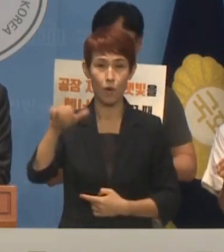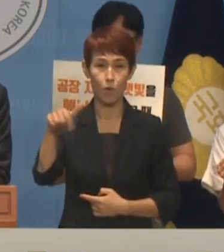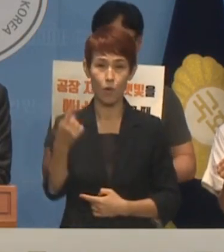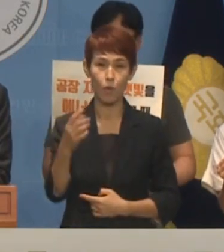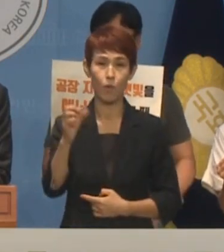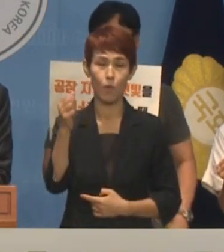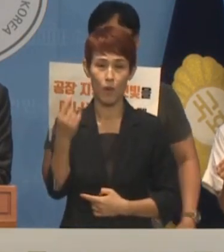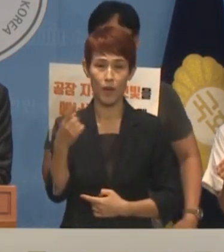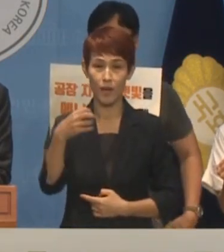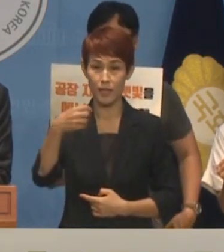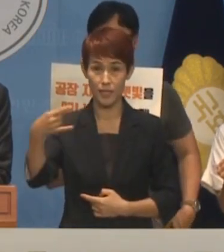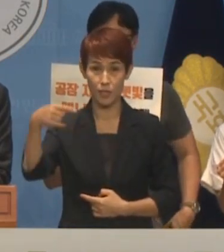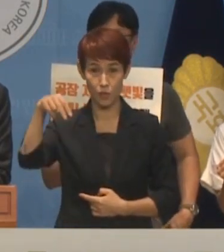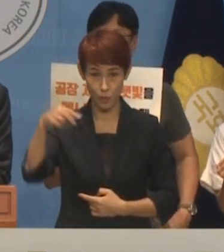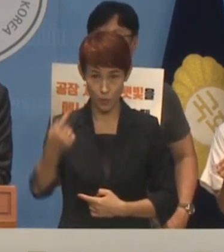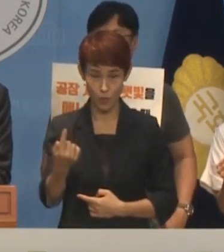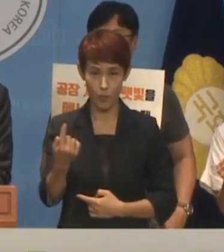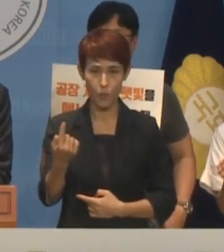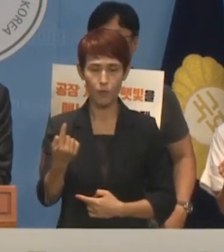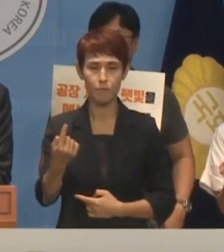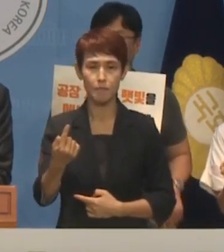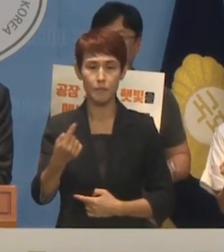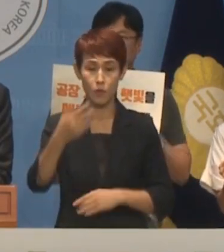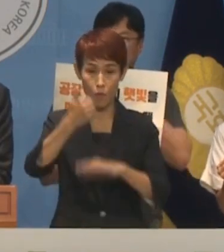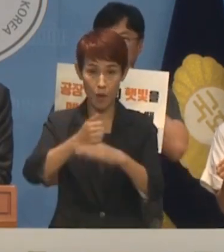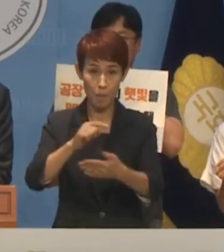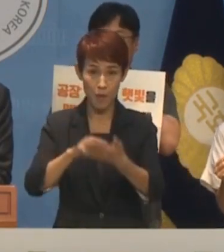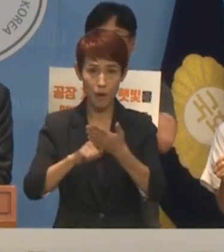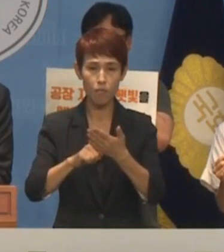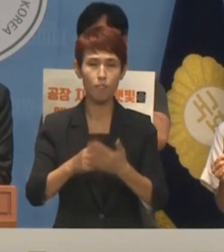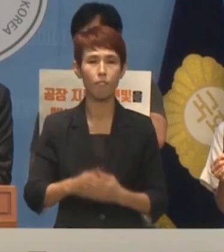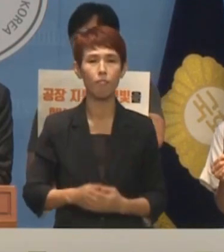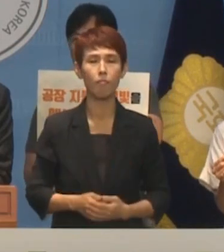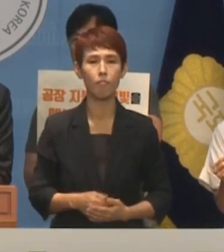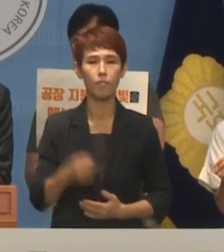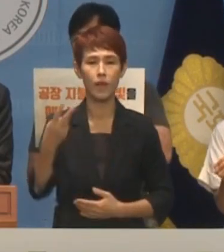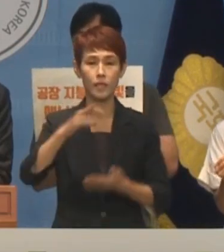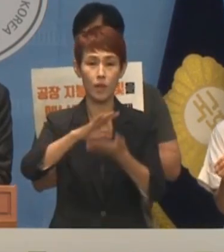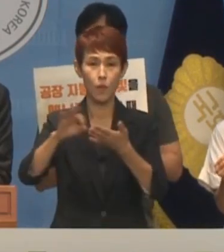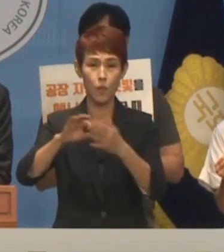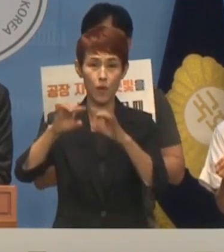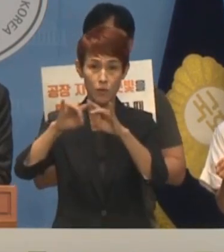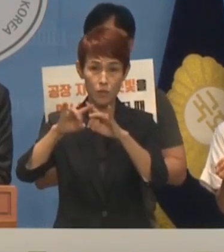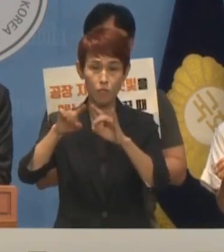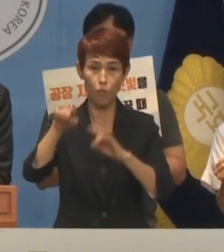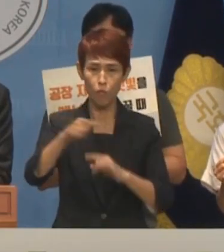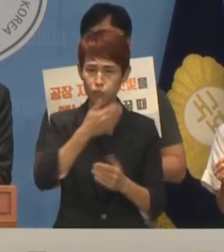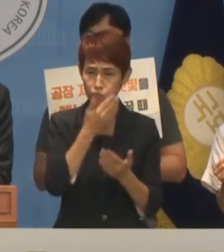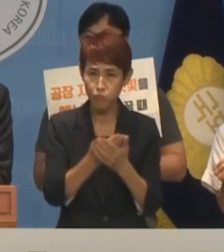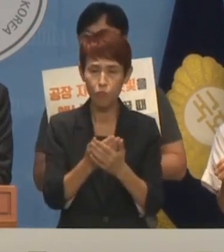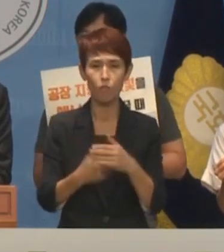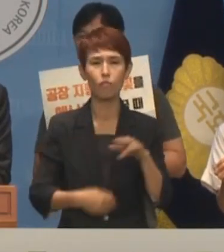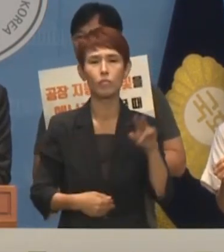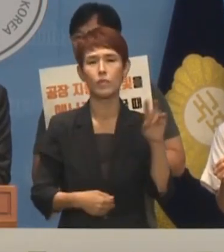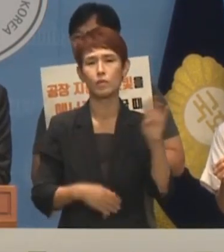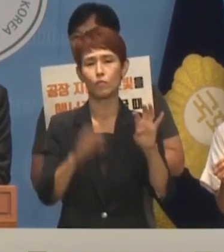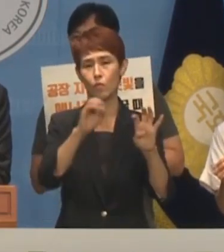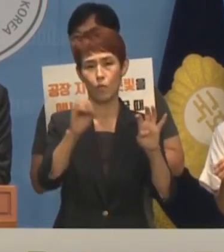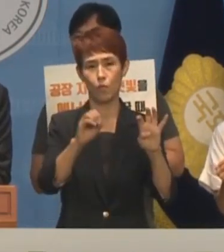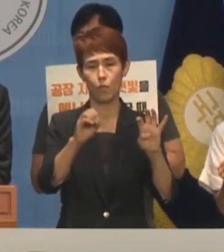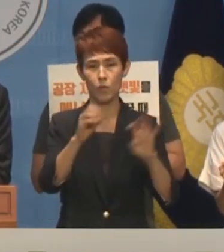기업 중 아리백 인증을 필요로 하는 기업이 2030년까지 40%라고 합니다. 그런데